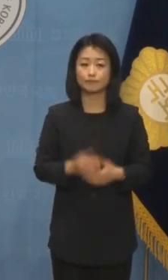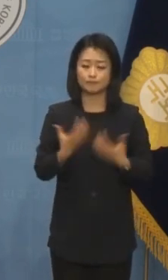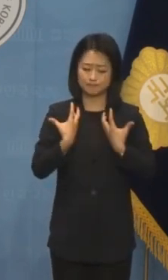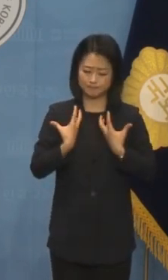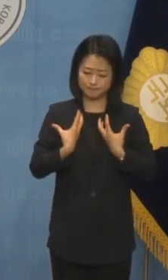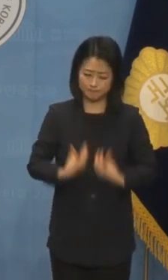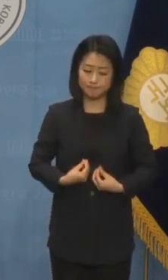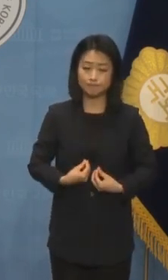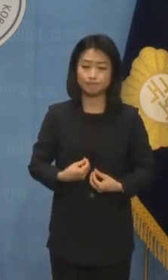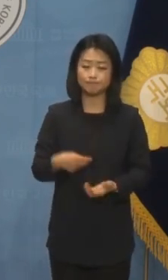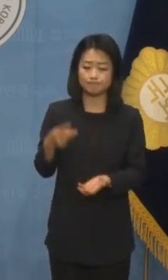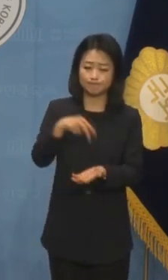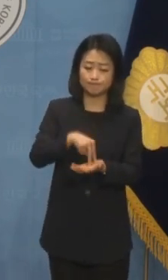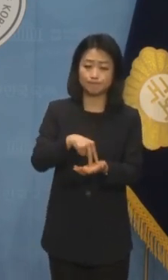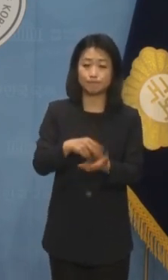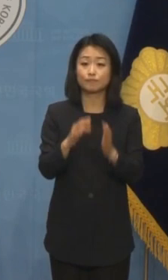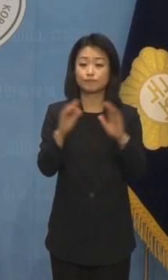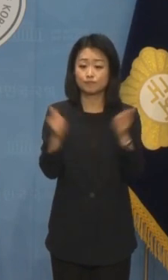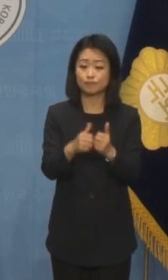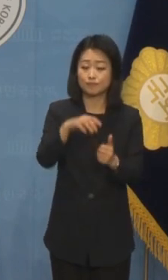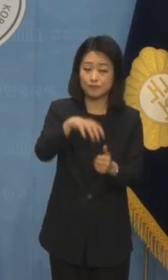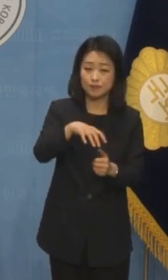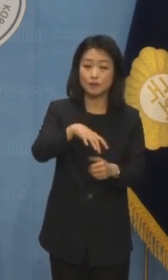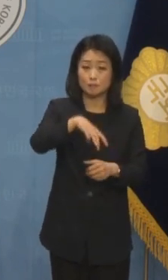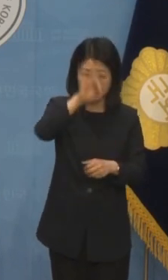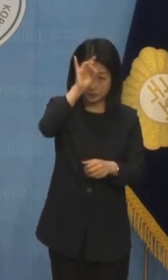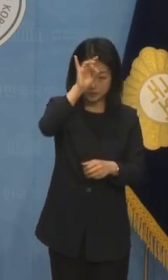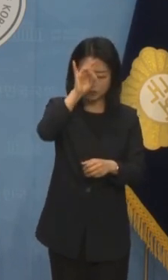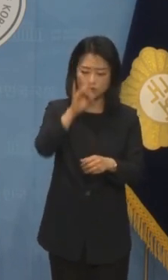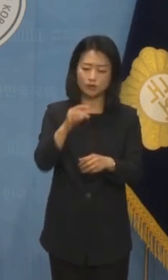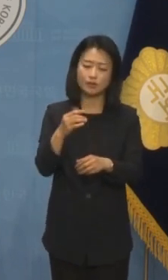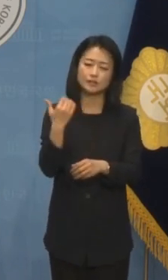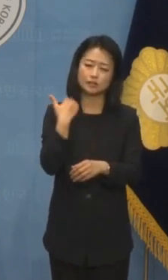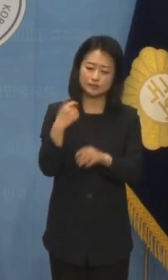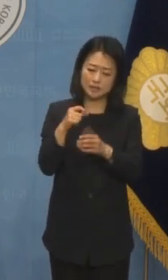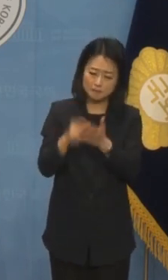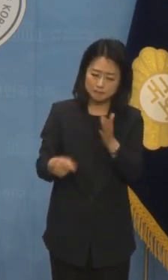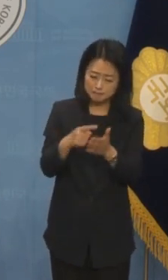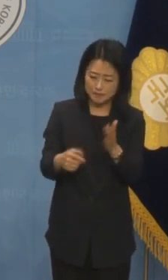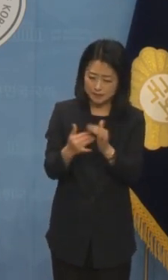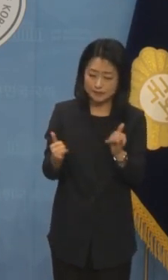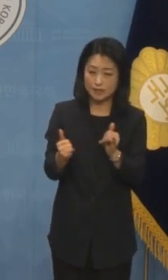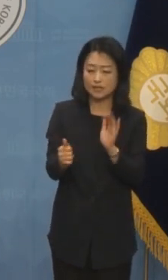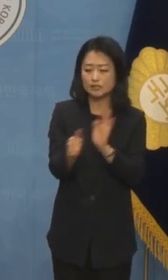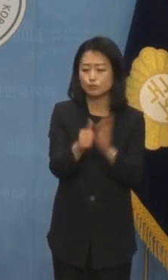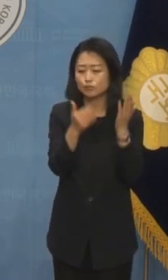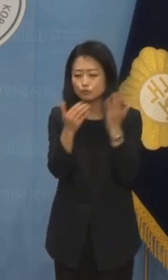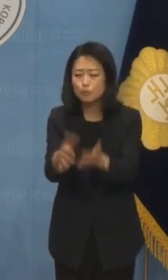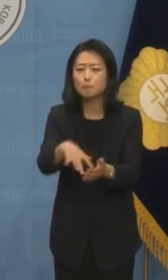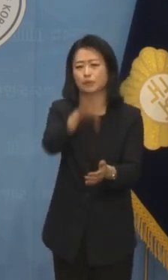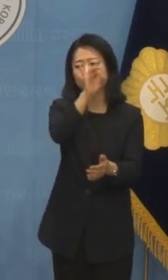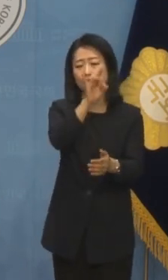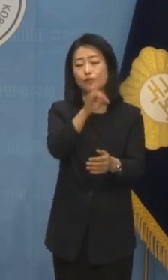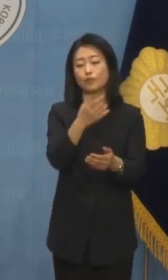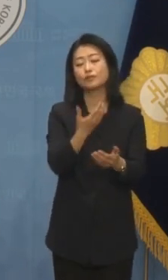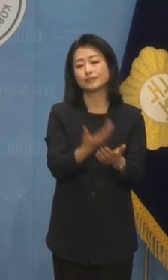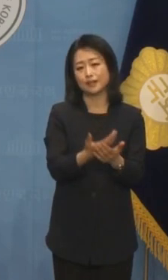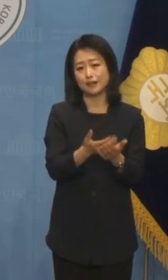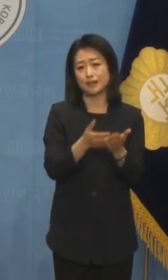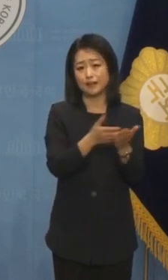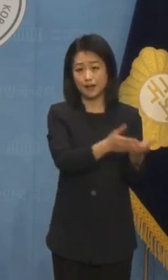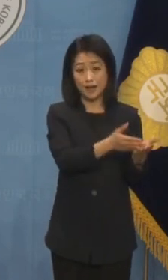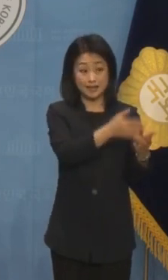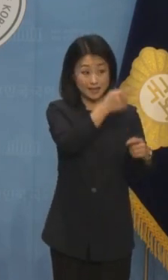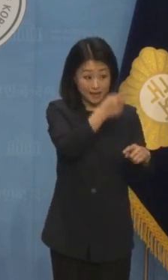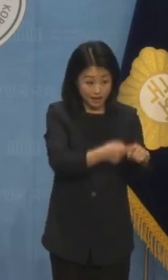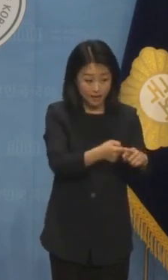자리에 섰습니다. 국회가 선구제 후회수 전세사기 특별법 개정안 처리를 미루는 사이에 결국 또 한 분의